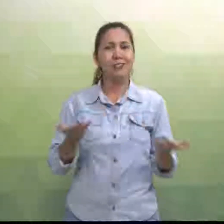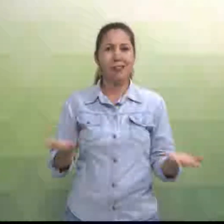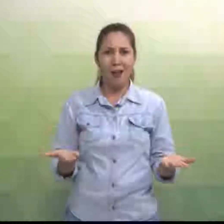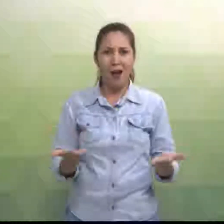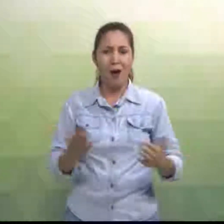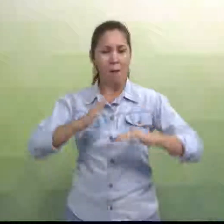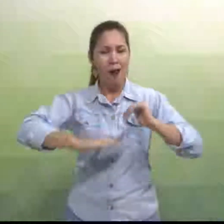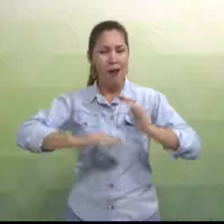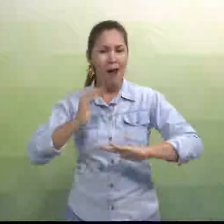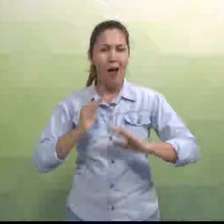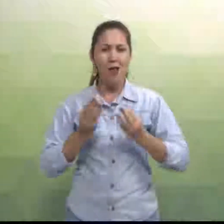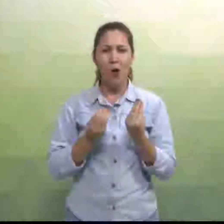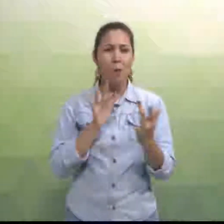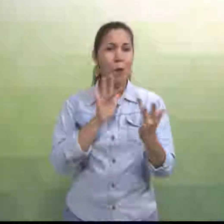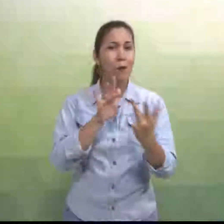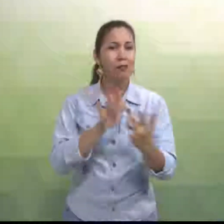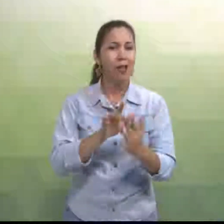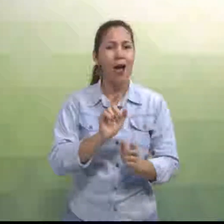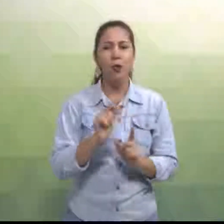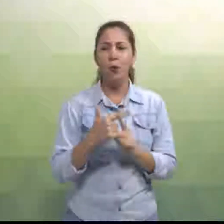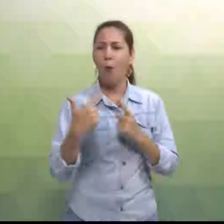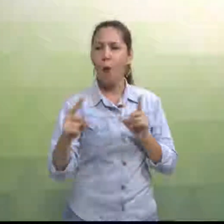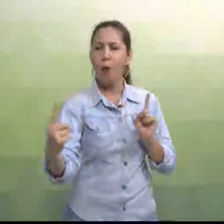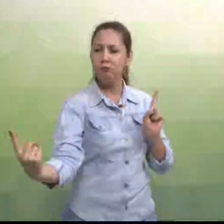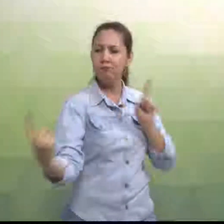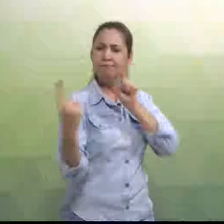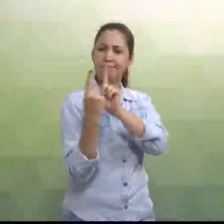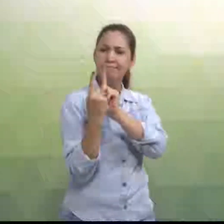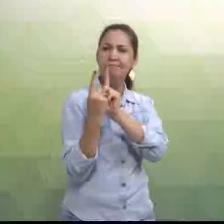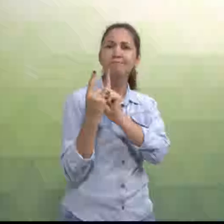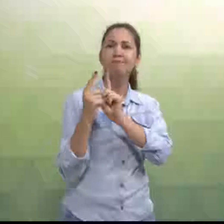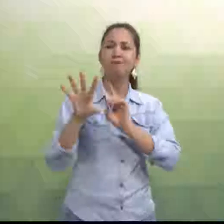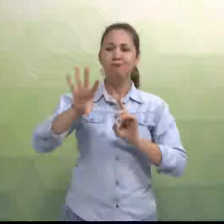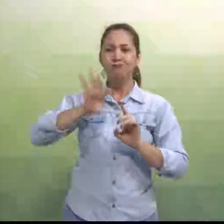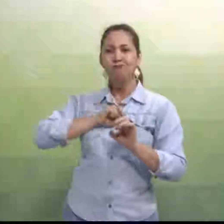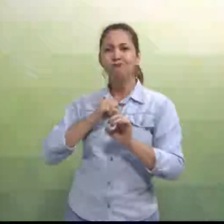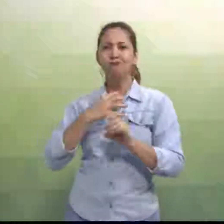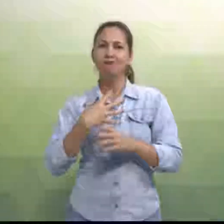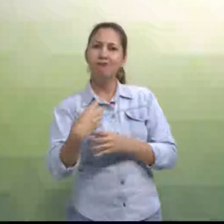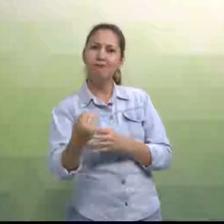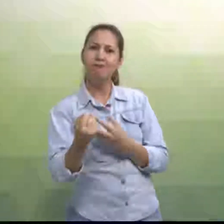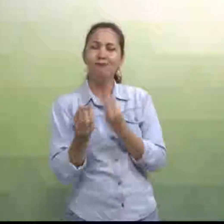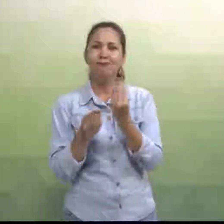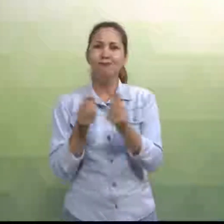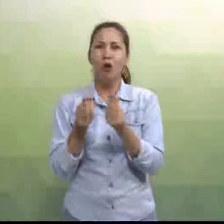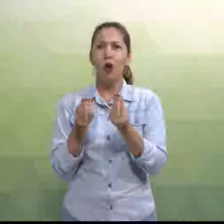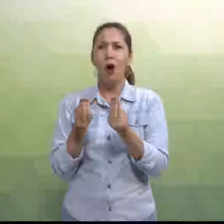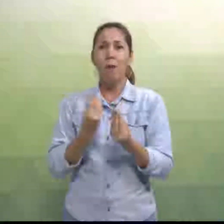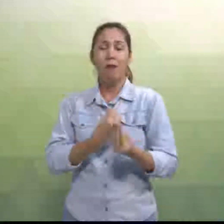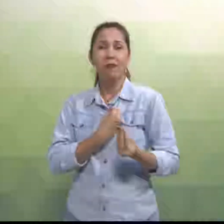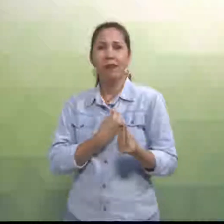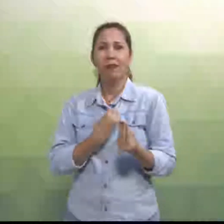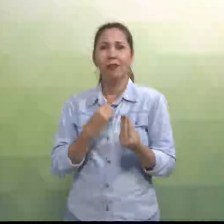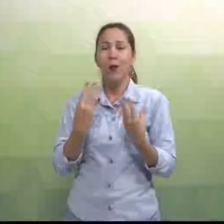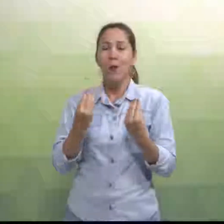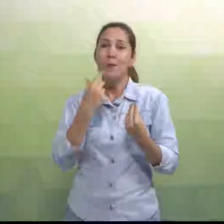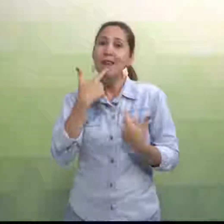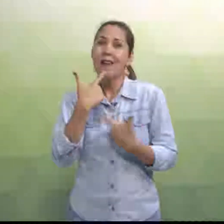surdo aprenda a viver em sociedade, tenha contato com seus pares, adquira uma